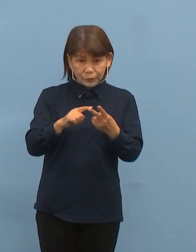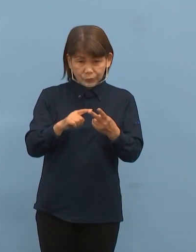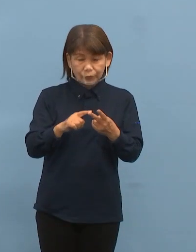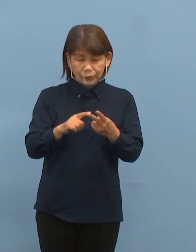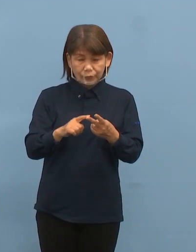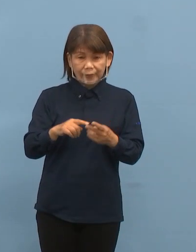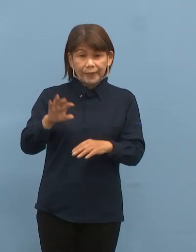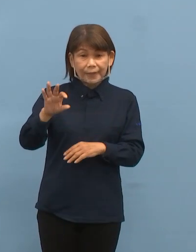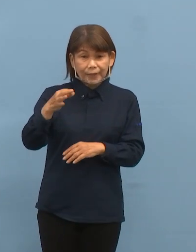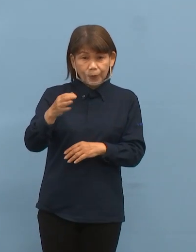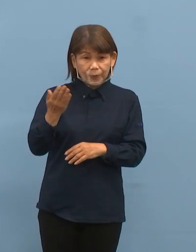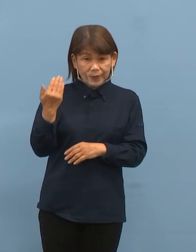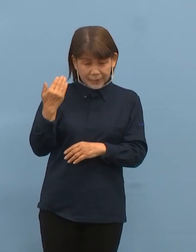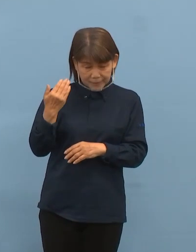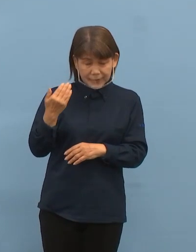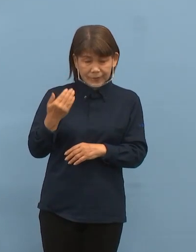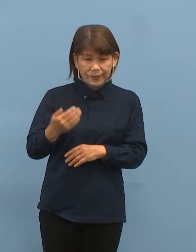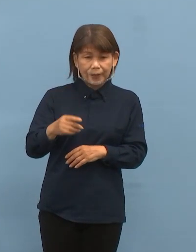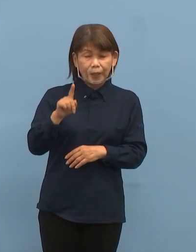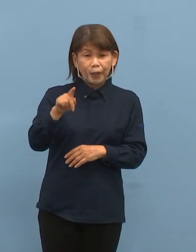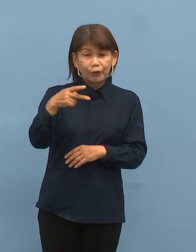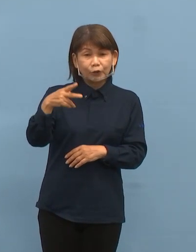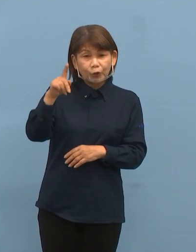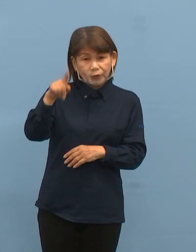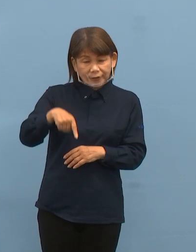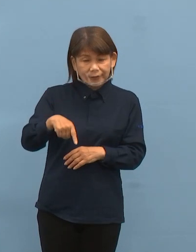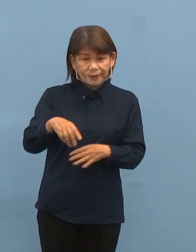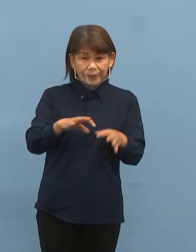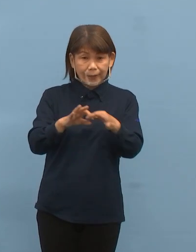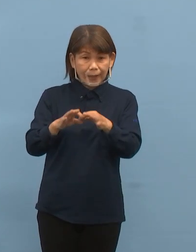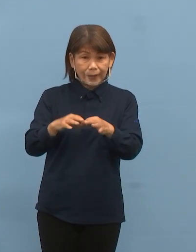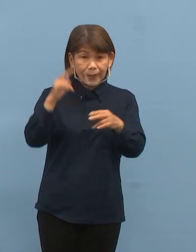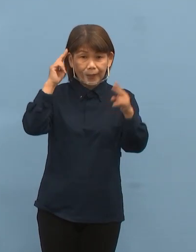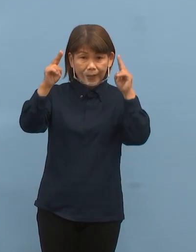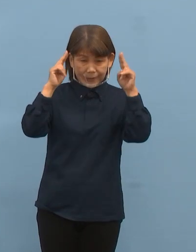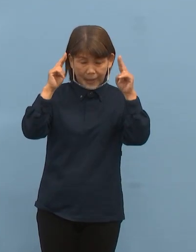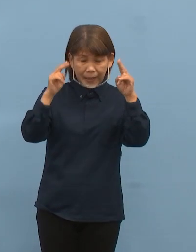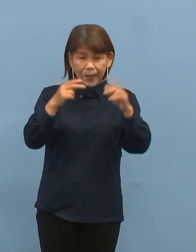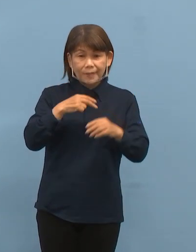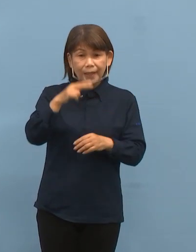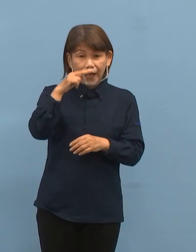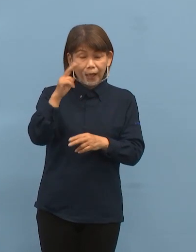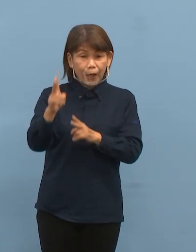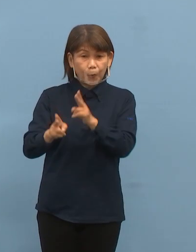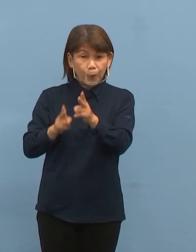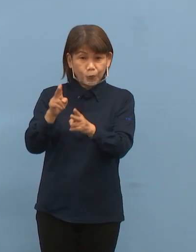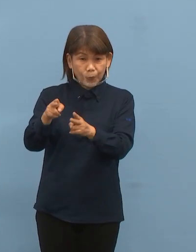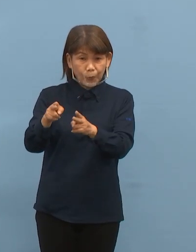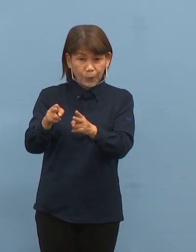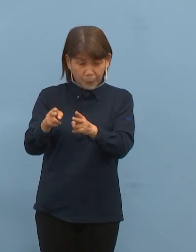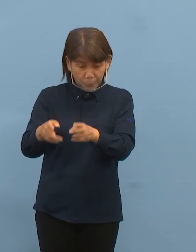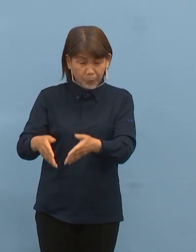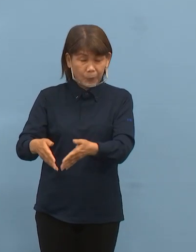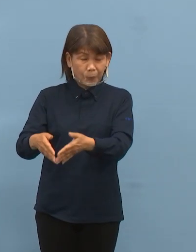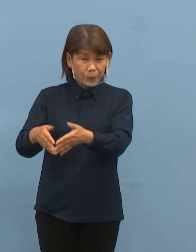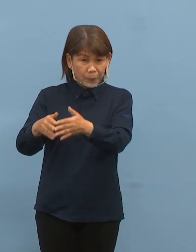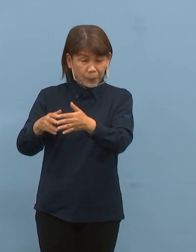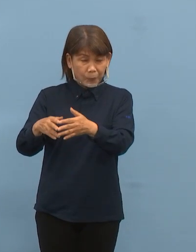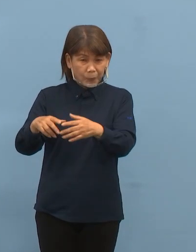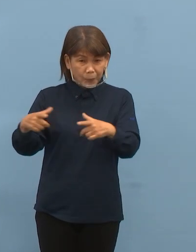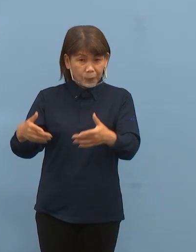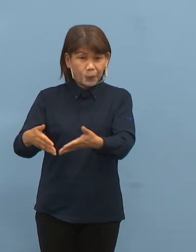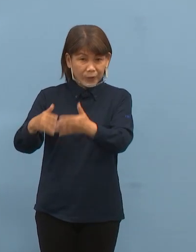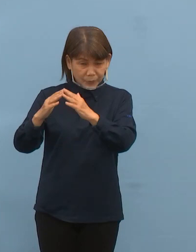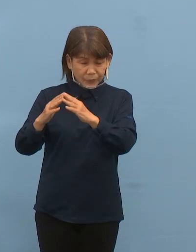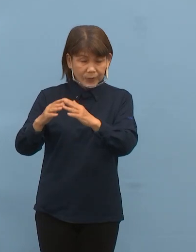ニーグループが発表した、はいはい、ソニーの、まあ、関連会社の諫早の工場の増設なんですけれども、はいはい、金曜日の夜に知事は